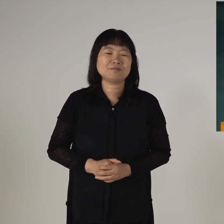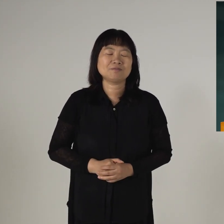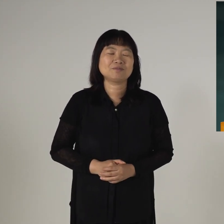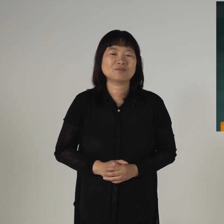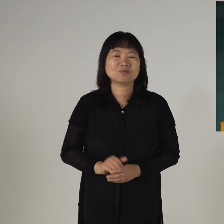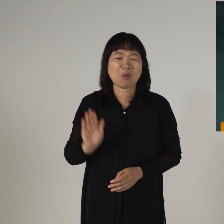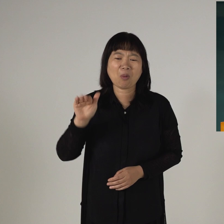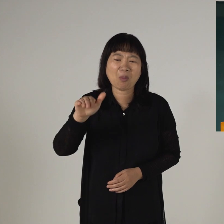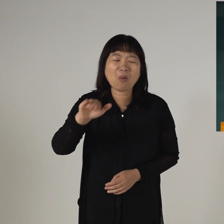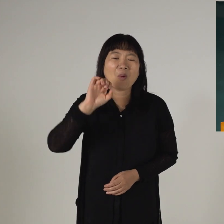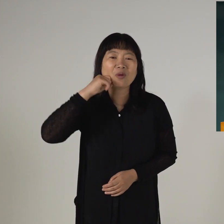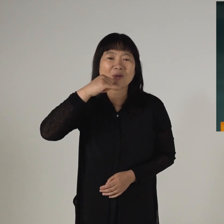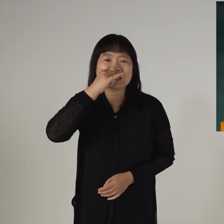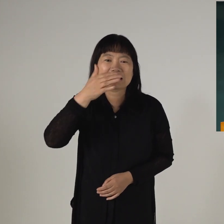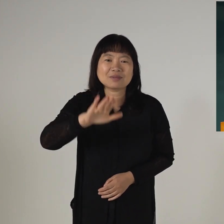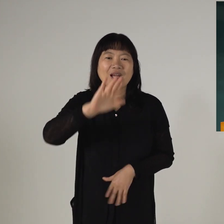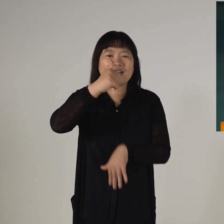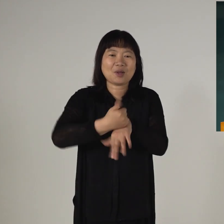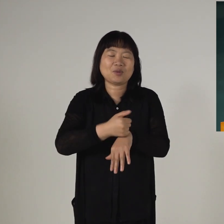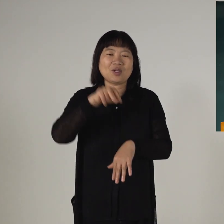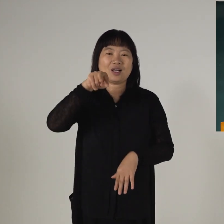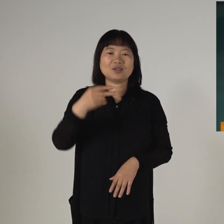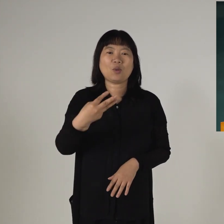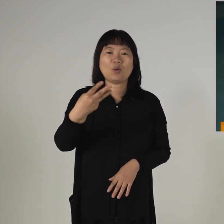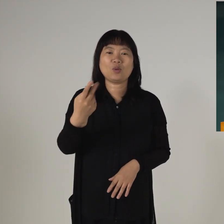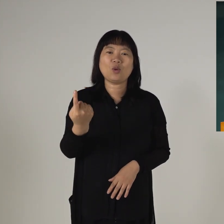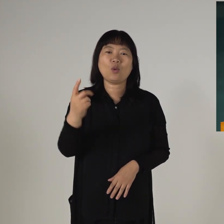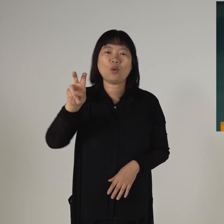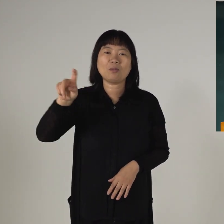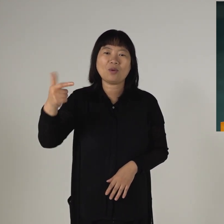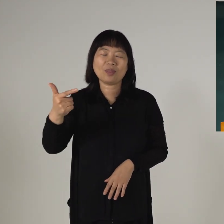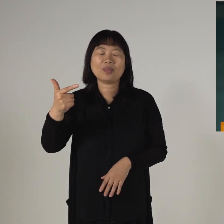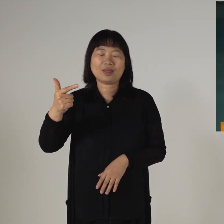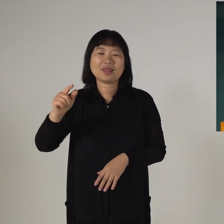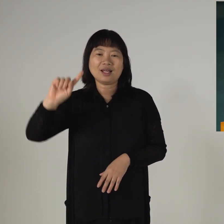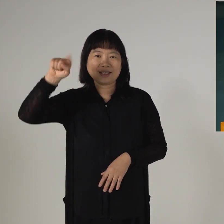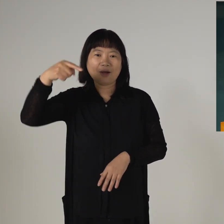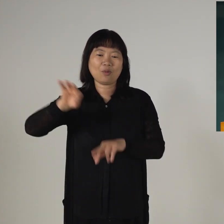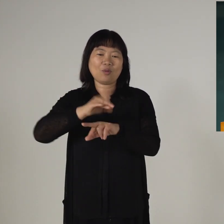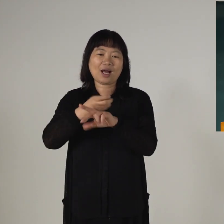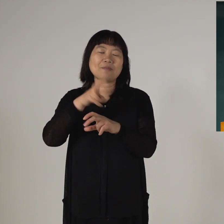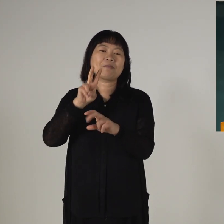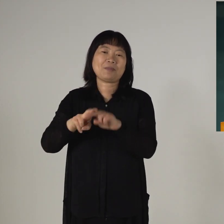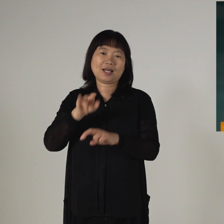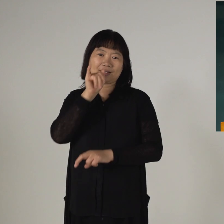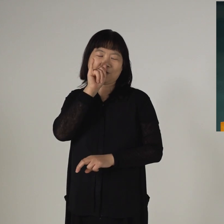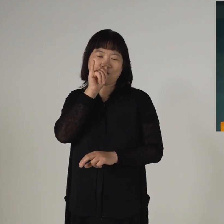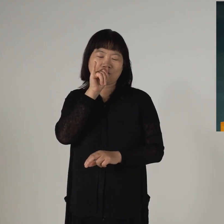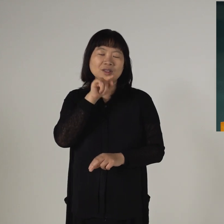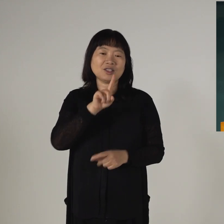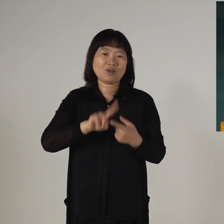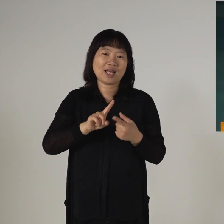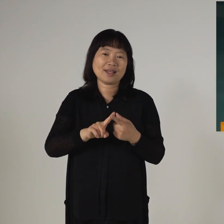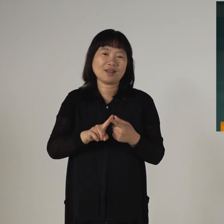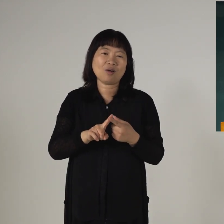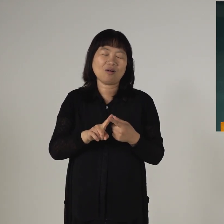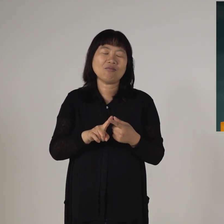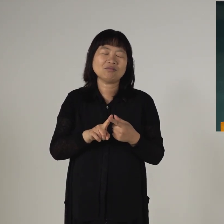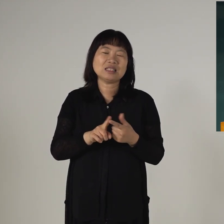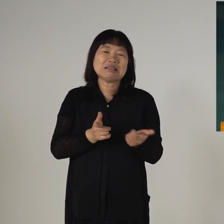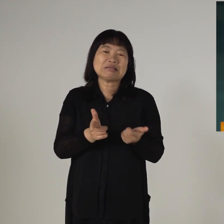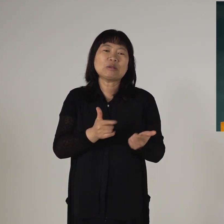솔로몬이 다윗의 뒤를 이어서 왕이 되잖아요. 그 중간에 나섰던 여인도